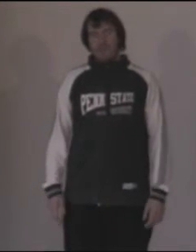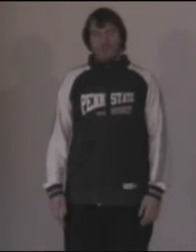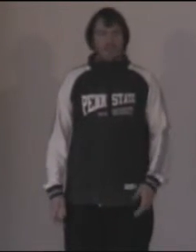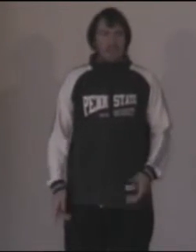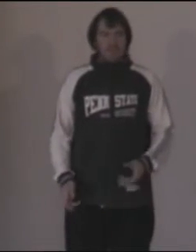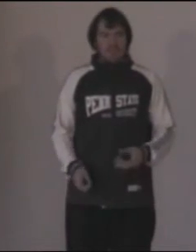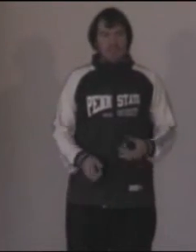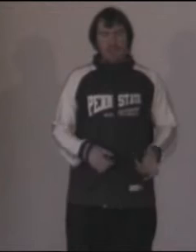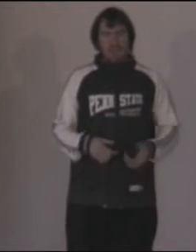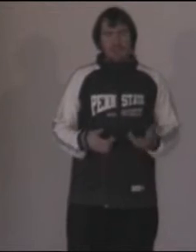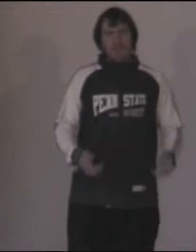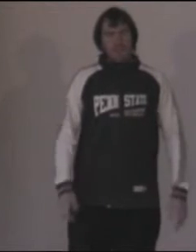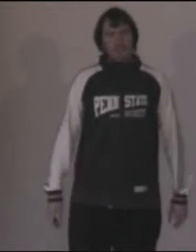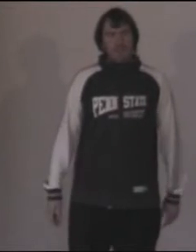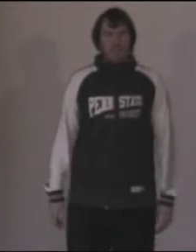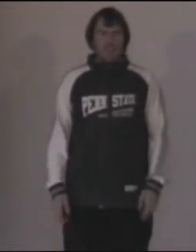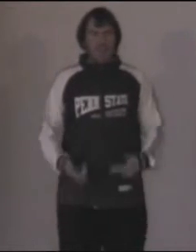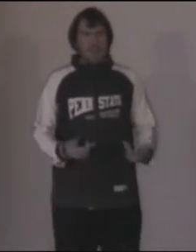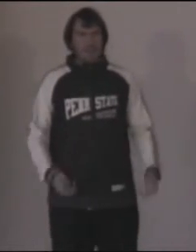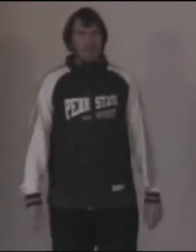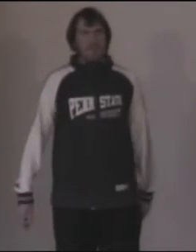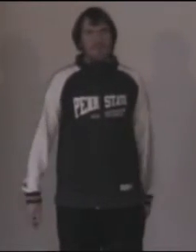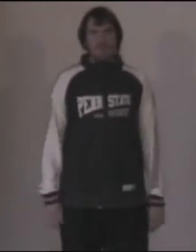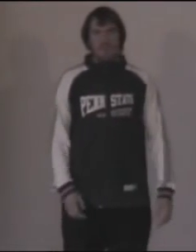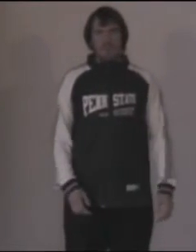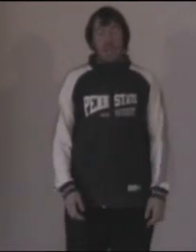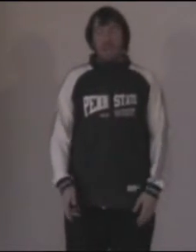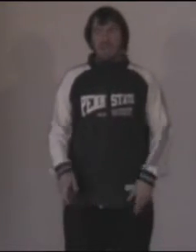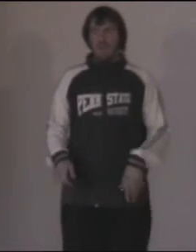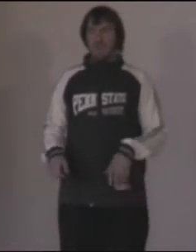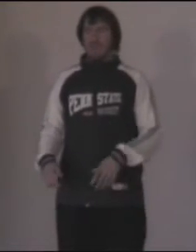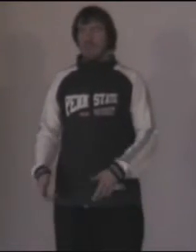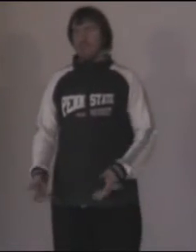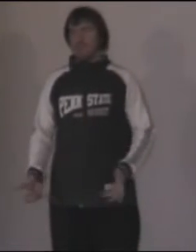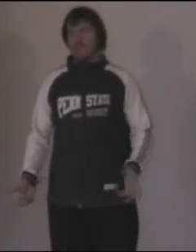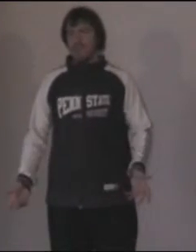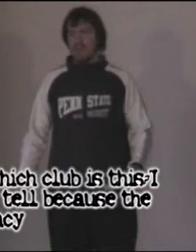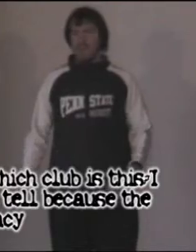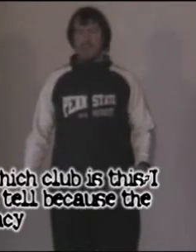sì, ma di quale società più precisamente? Ma non possiamo dirlo per motivi di privacy.